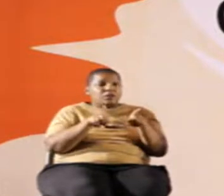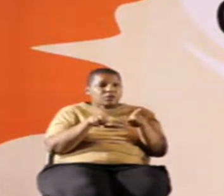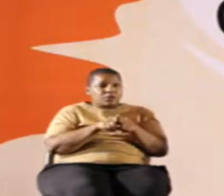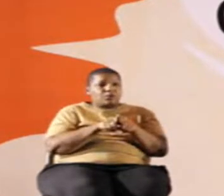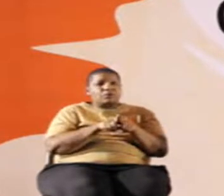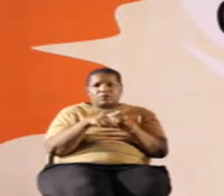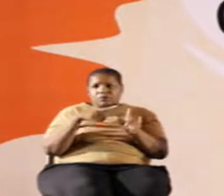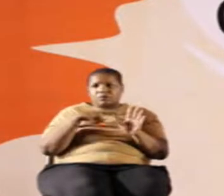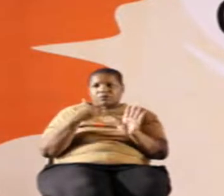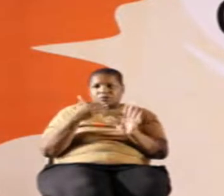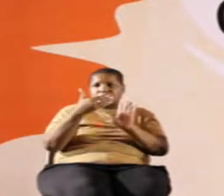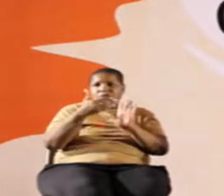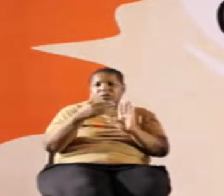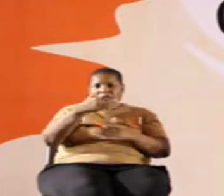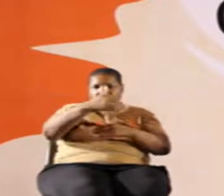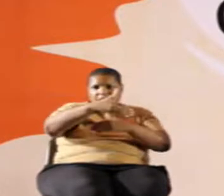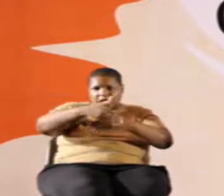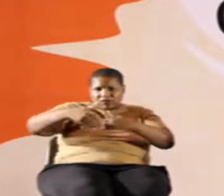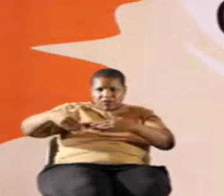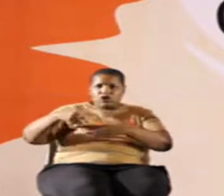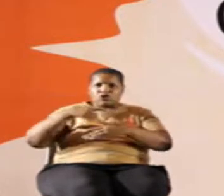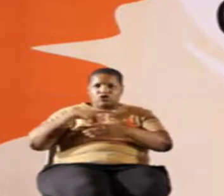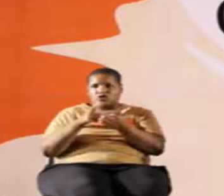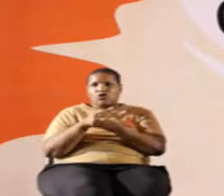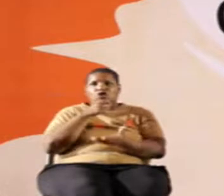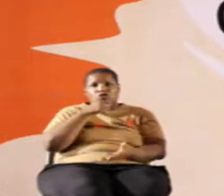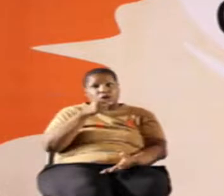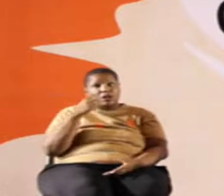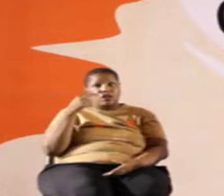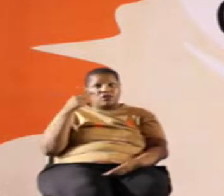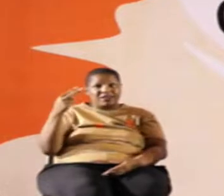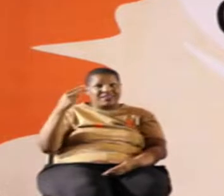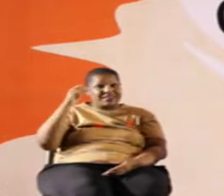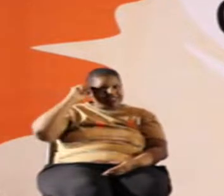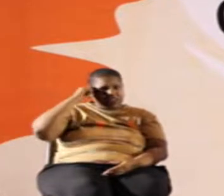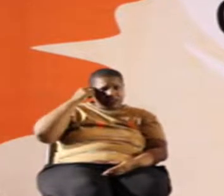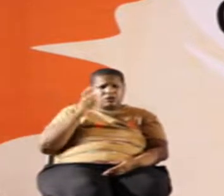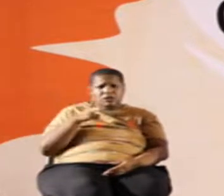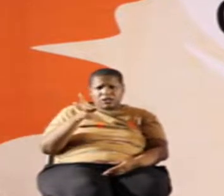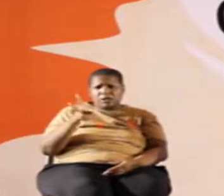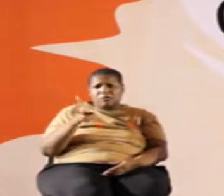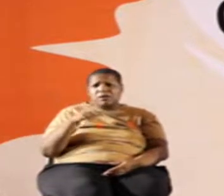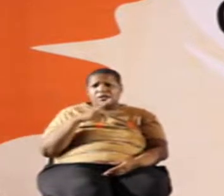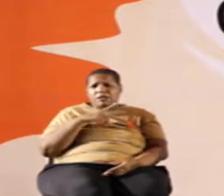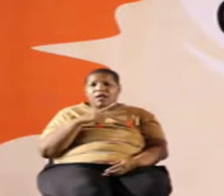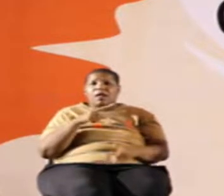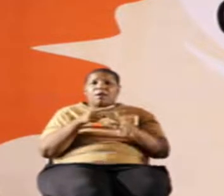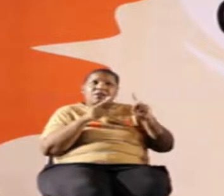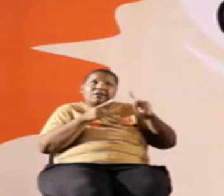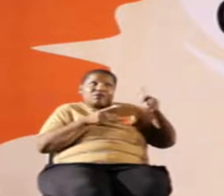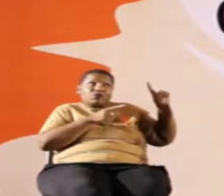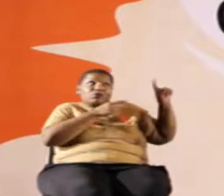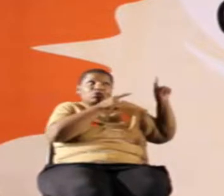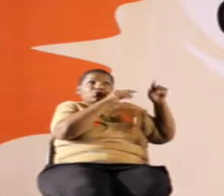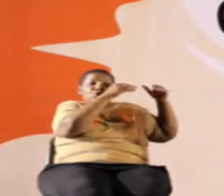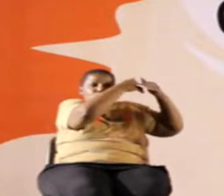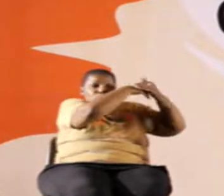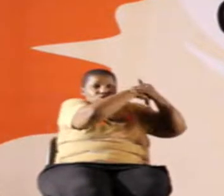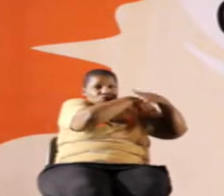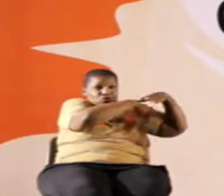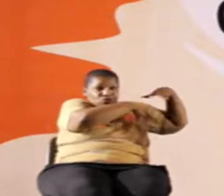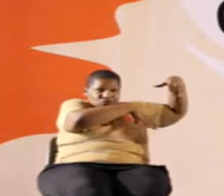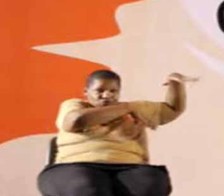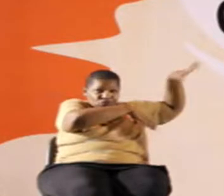quem está na linha de frente, quem é jornalista, né? Porque jornalista negro e negra sempre teve, né? Mas estava lá não sei aonde, não é?